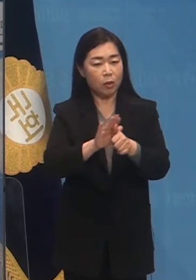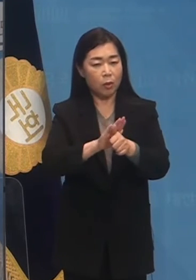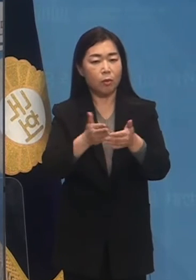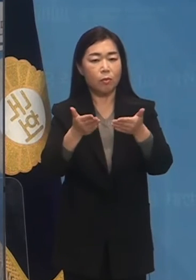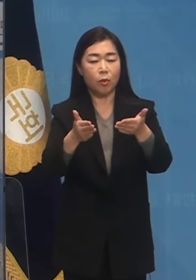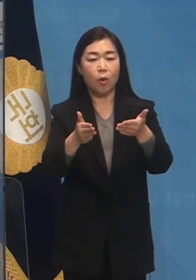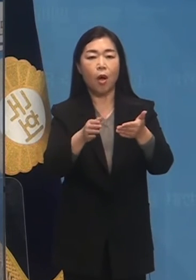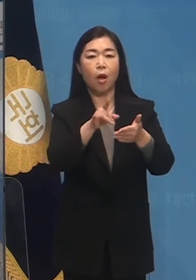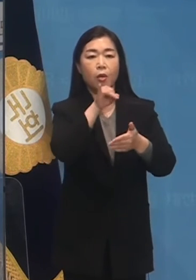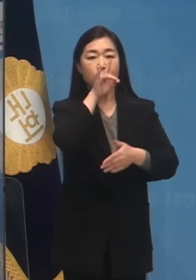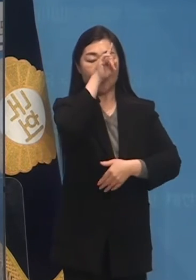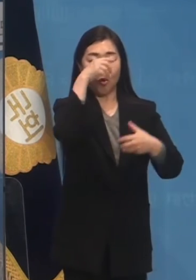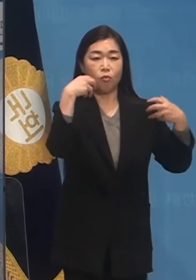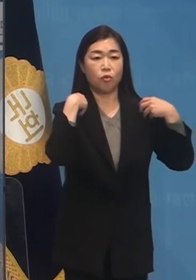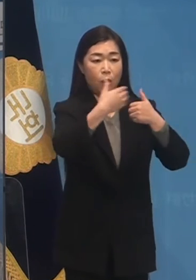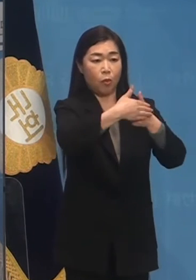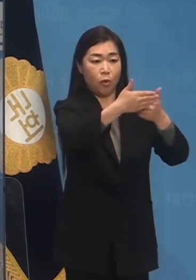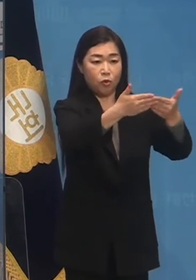중앙정부가 채우지 못한